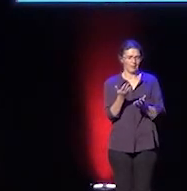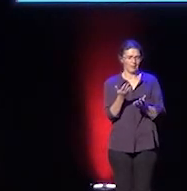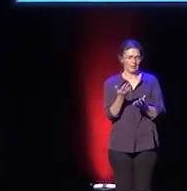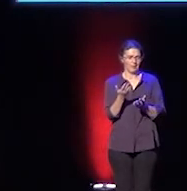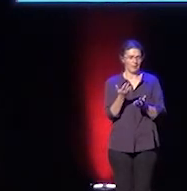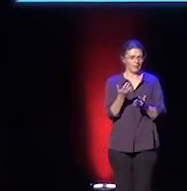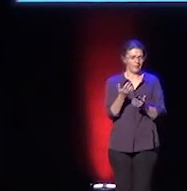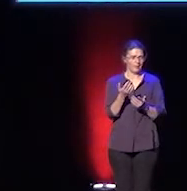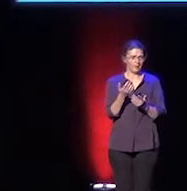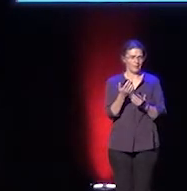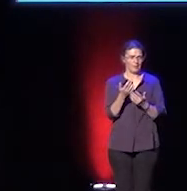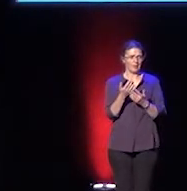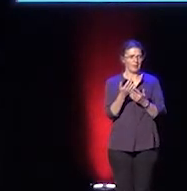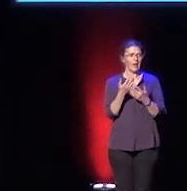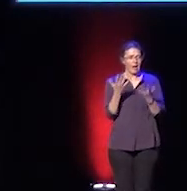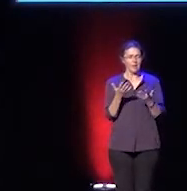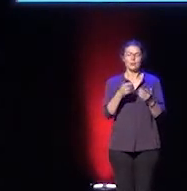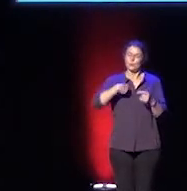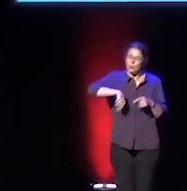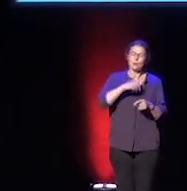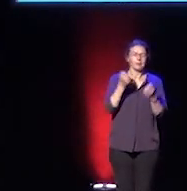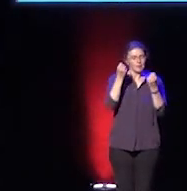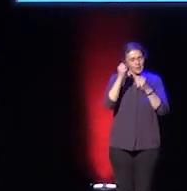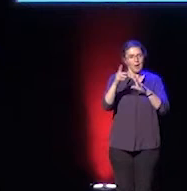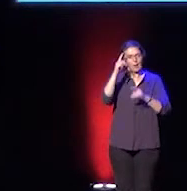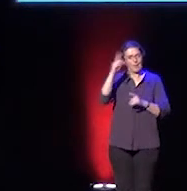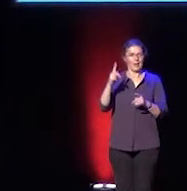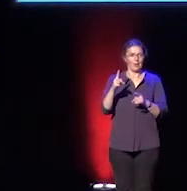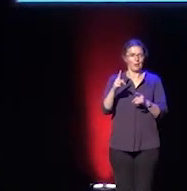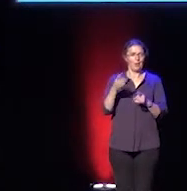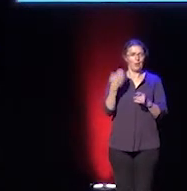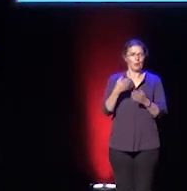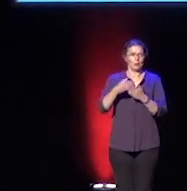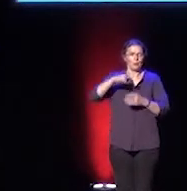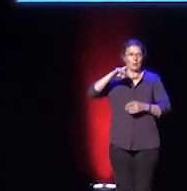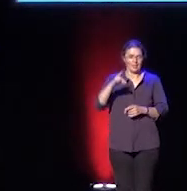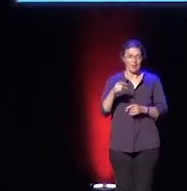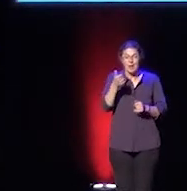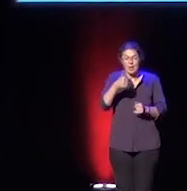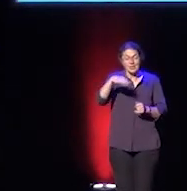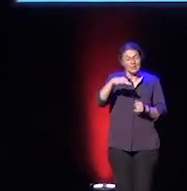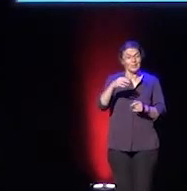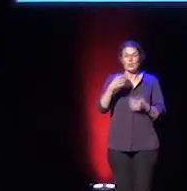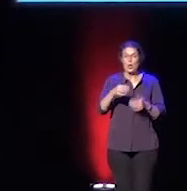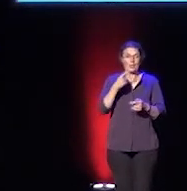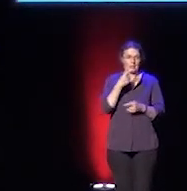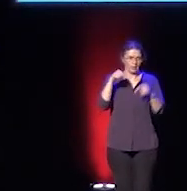lupenrein SOVD-Position. Nur eines ist heute nicht erwähnt worden.